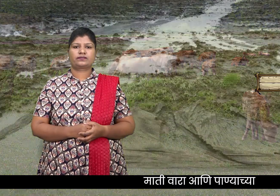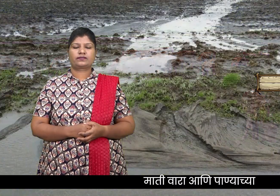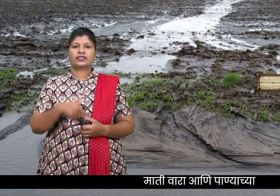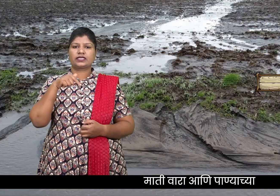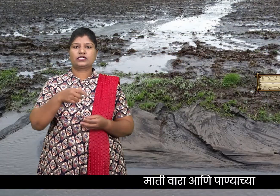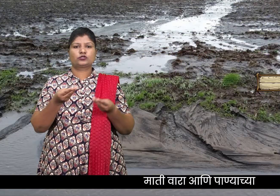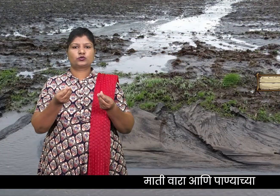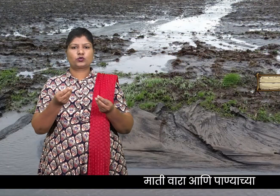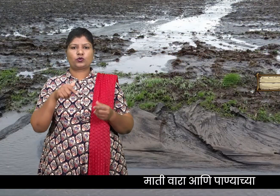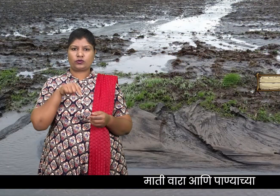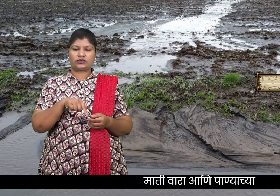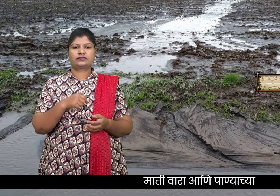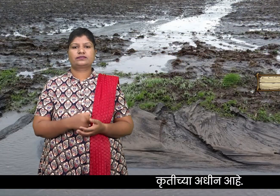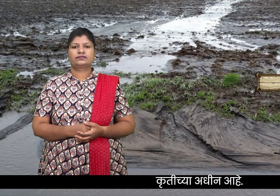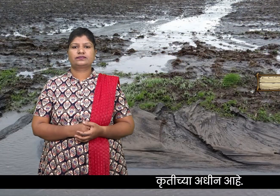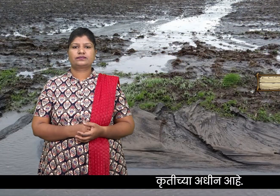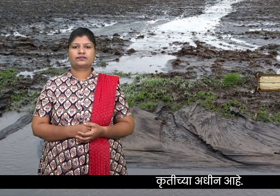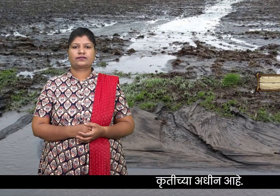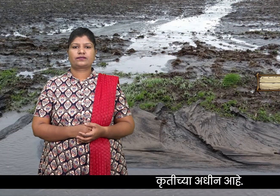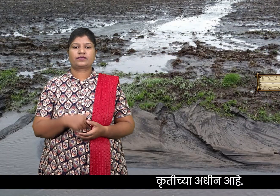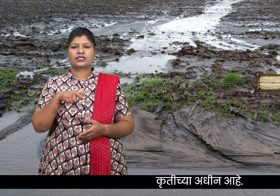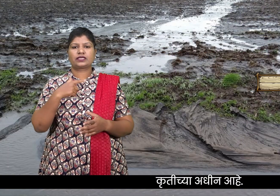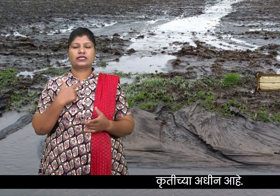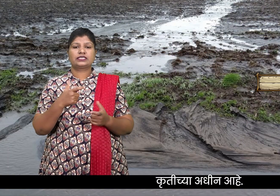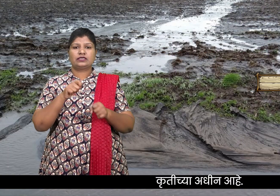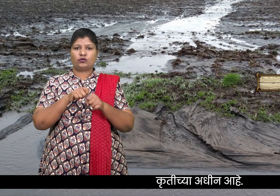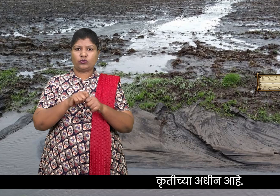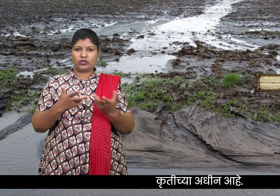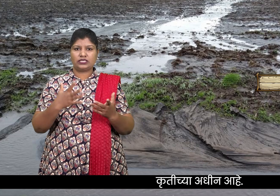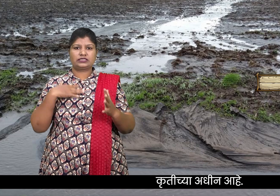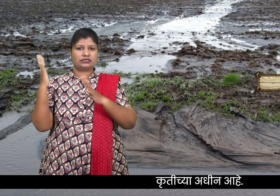माती, वारा आणि पाण्याच्या कृतीच्या अधीन आहे।